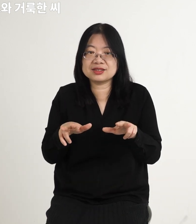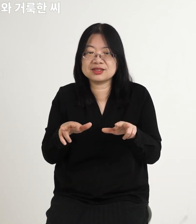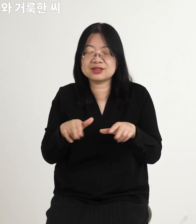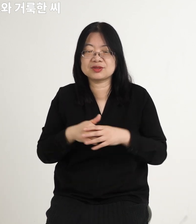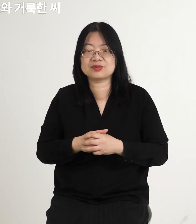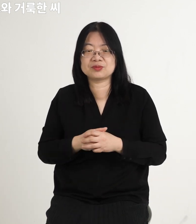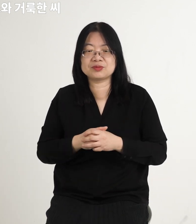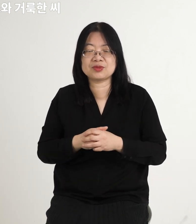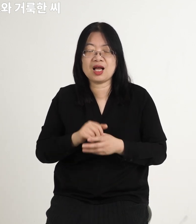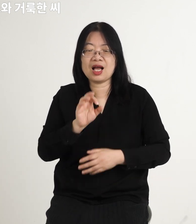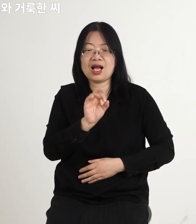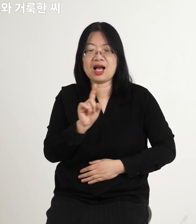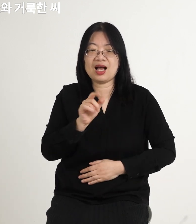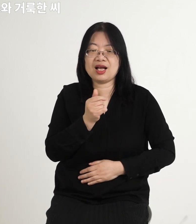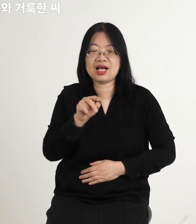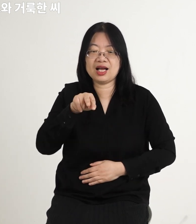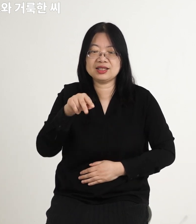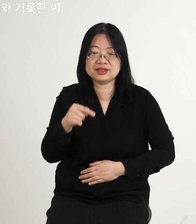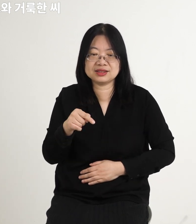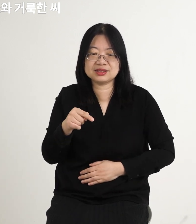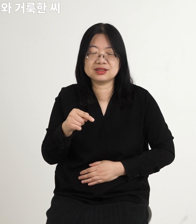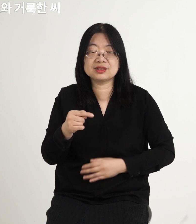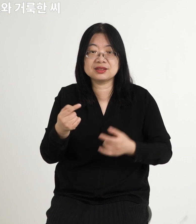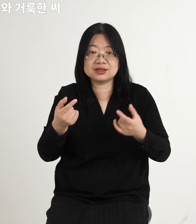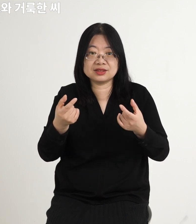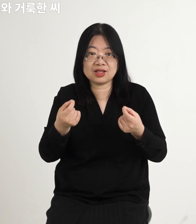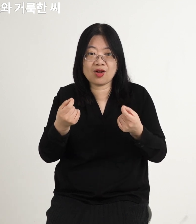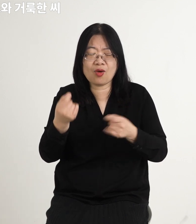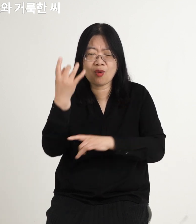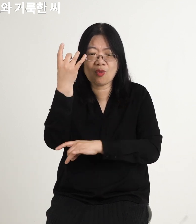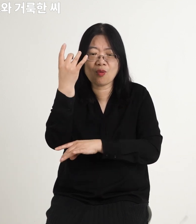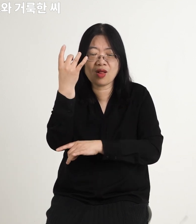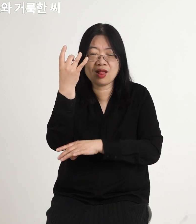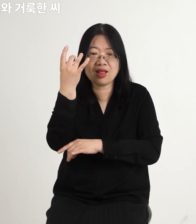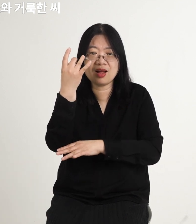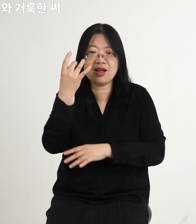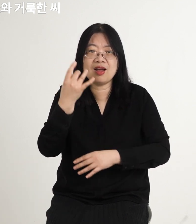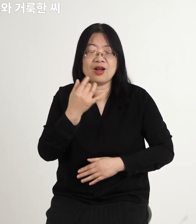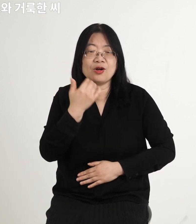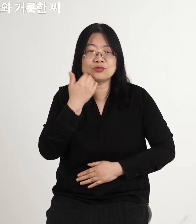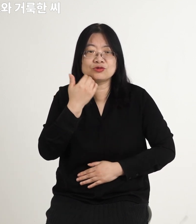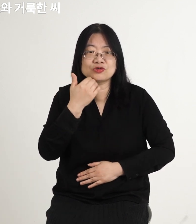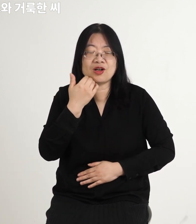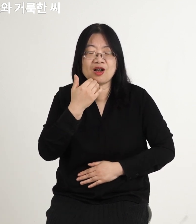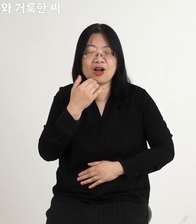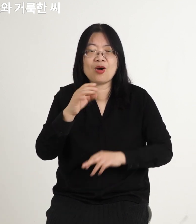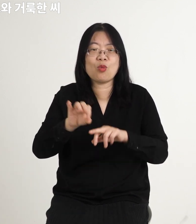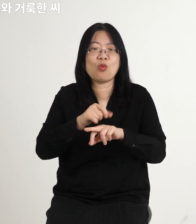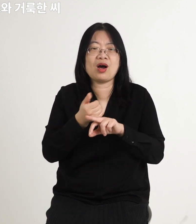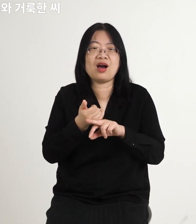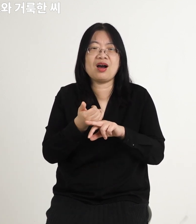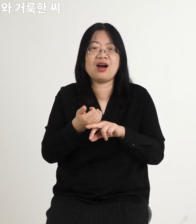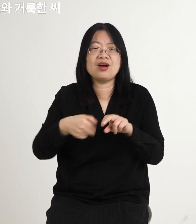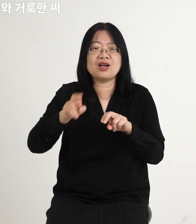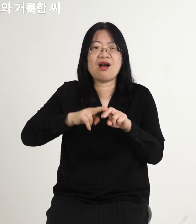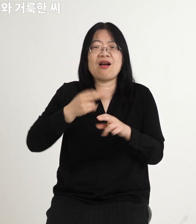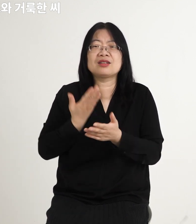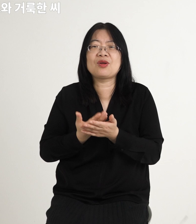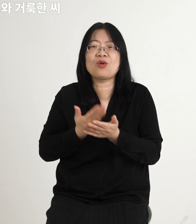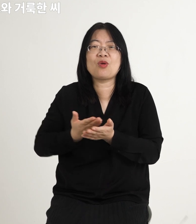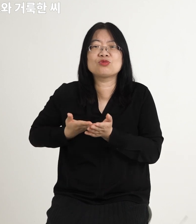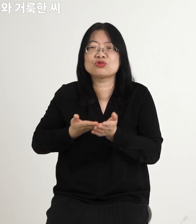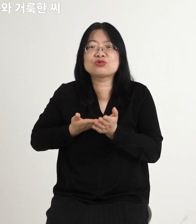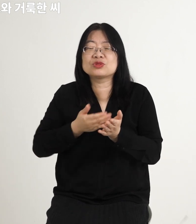장본인인 아스라든지 이 왕들은 원래 누가 요구해서 세워진 왕들입니까?